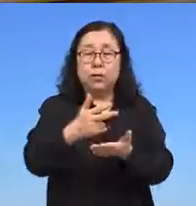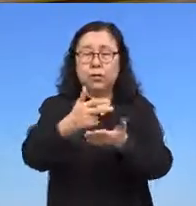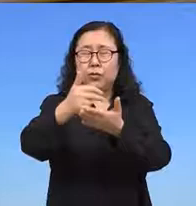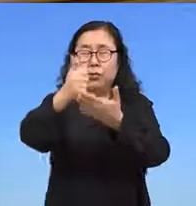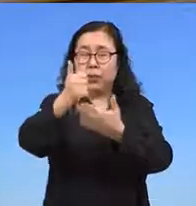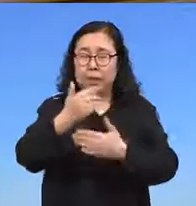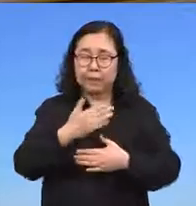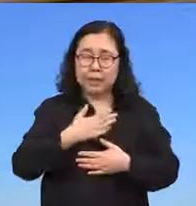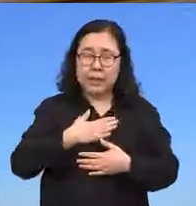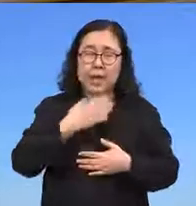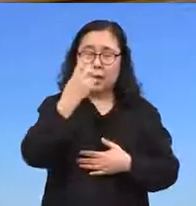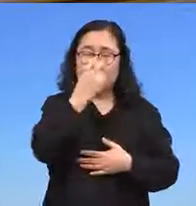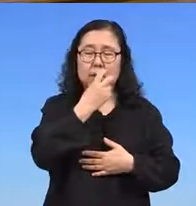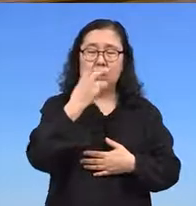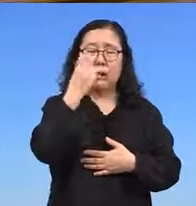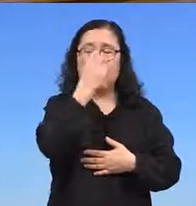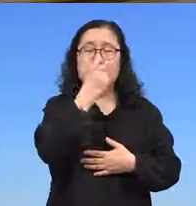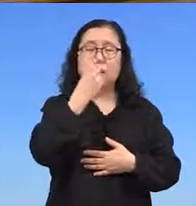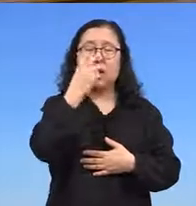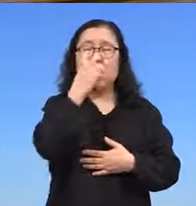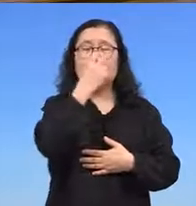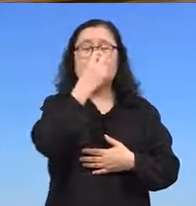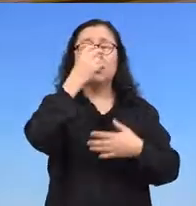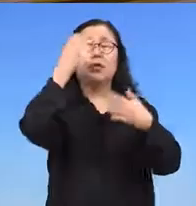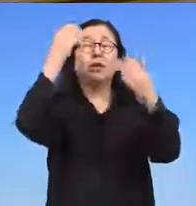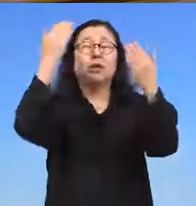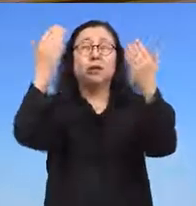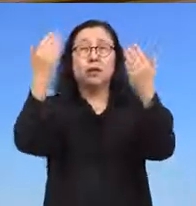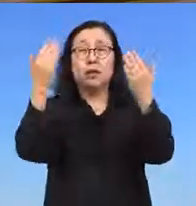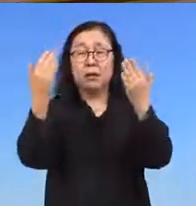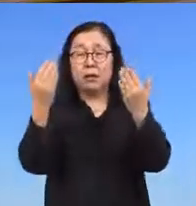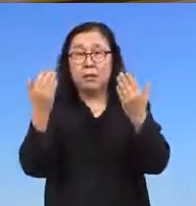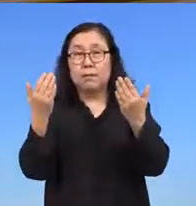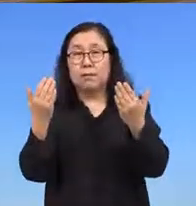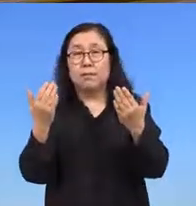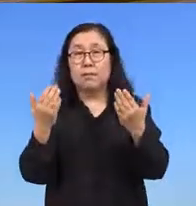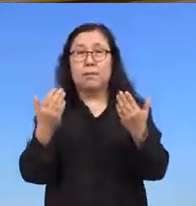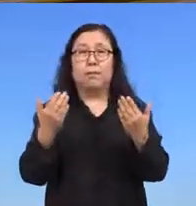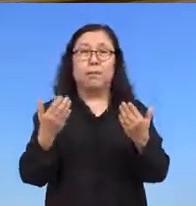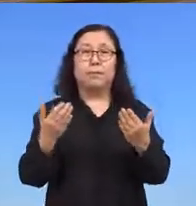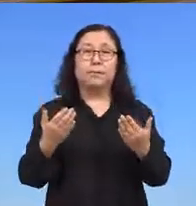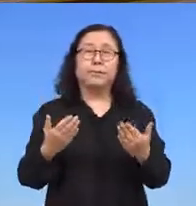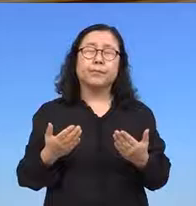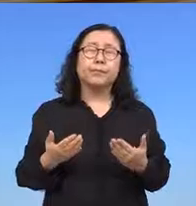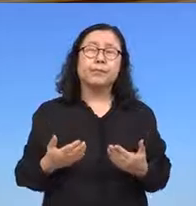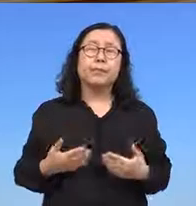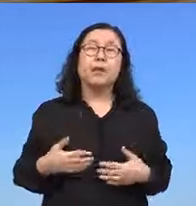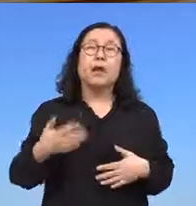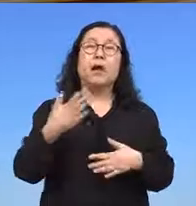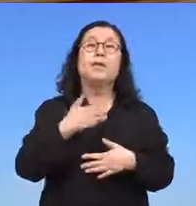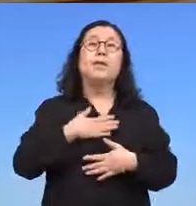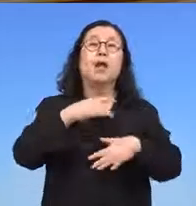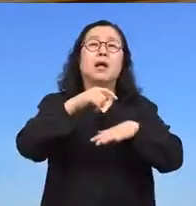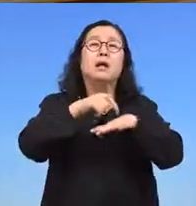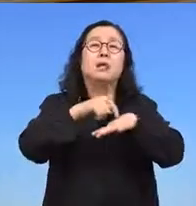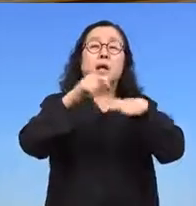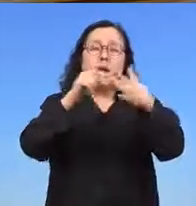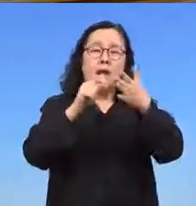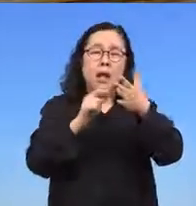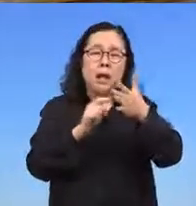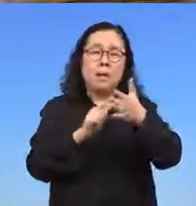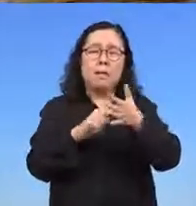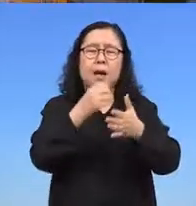주님 나를 지켜주시네. 여러분, 오늘 이 하루 내 마음이 힘에